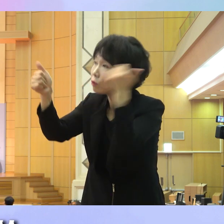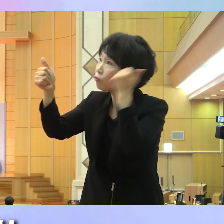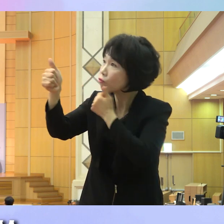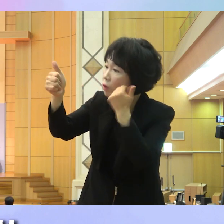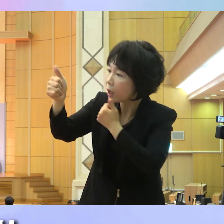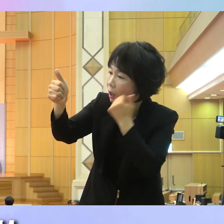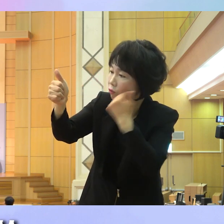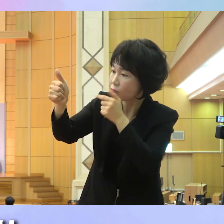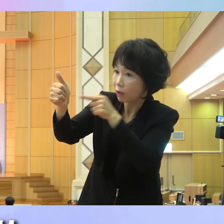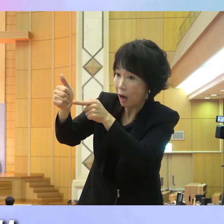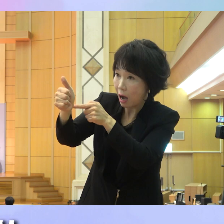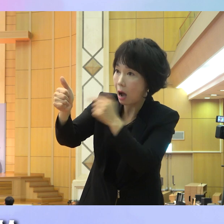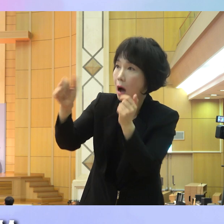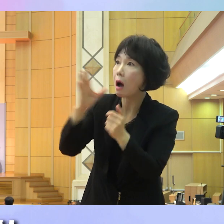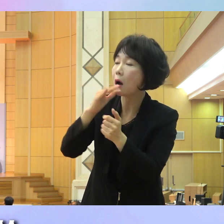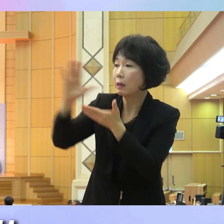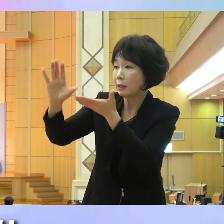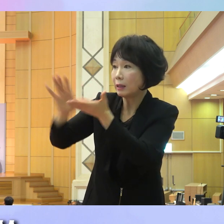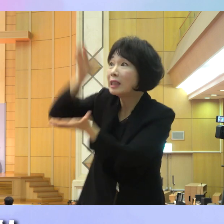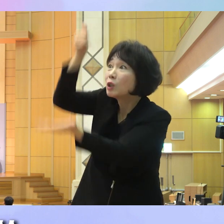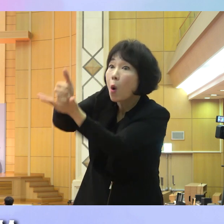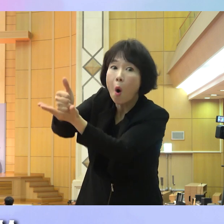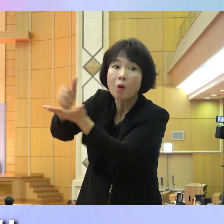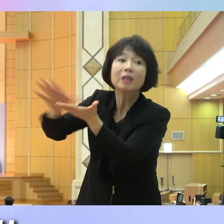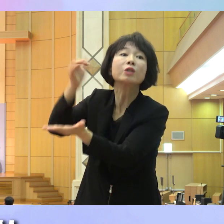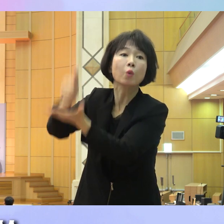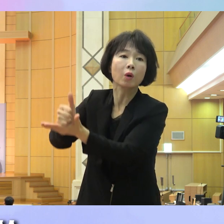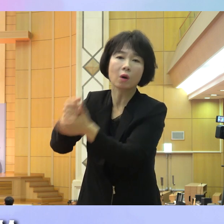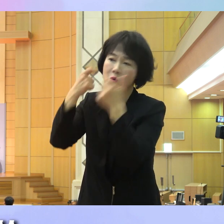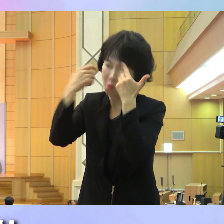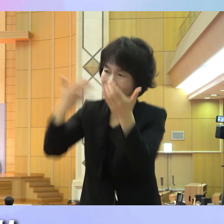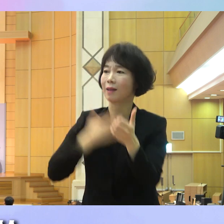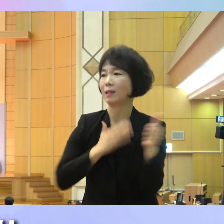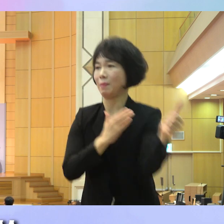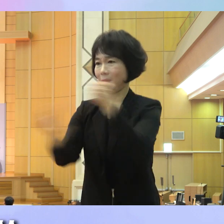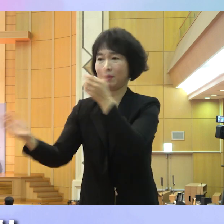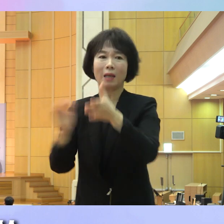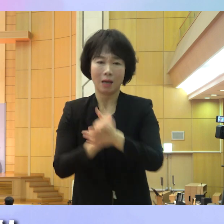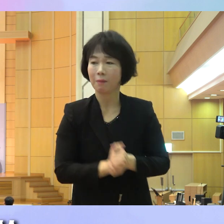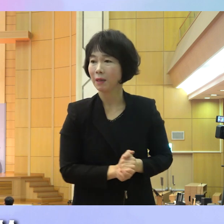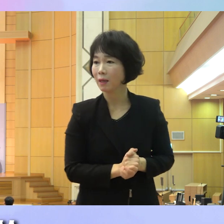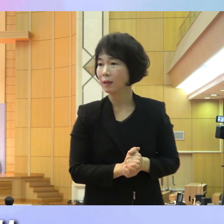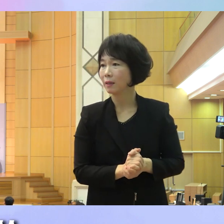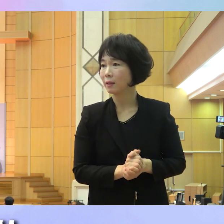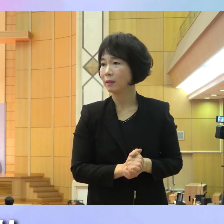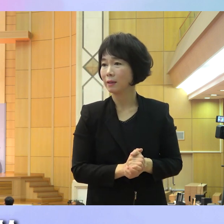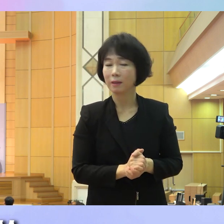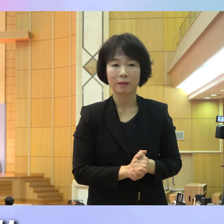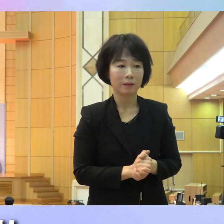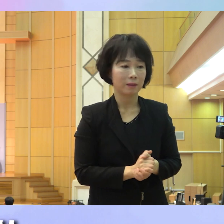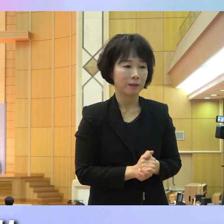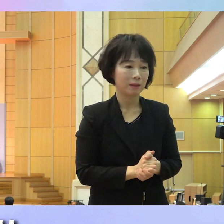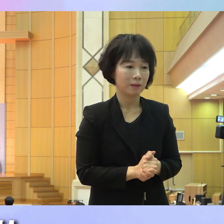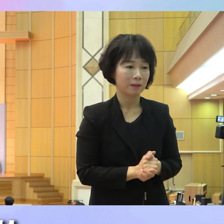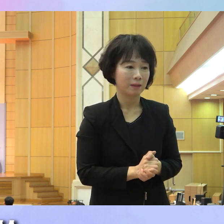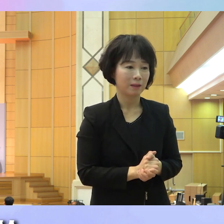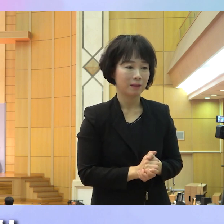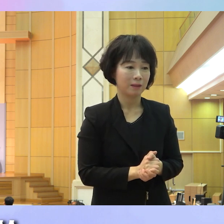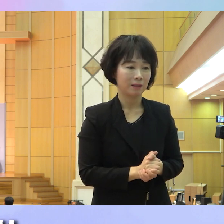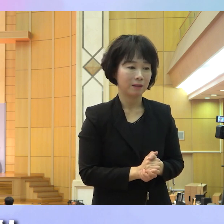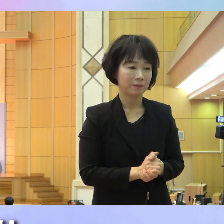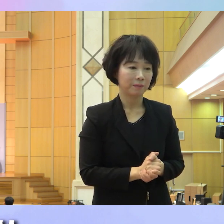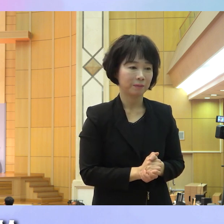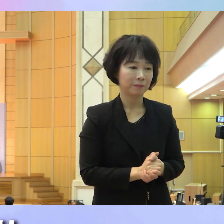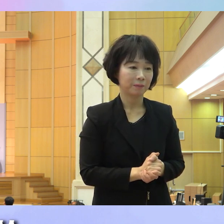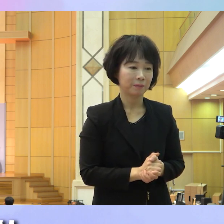돼요. 마태복음 16장에 15절부터 예수님이 그랬잖아요. 그렇게 많이 믿는 사람들 또는 12제자에게 말하기를 너희는